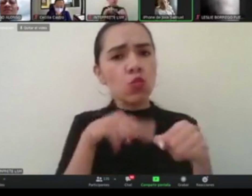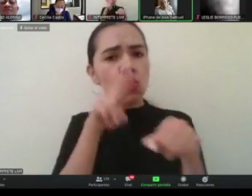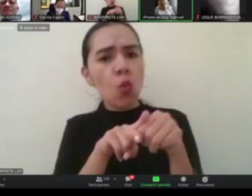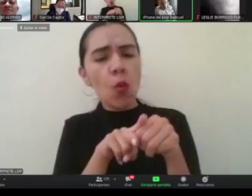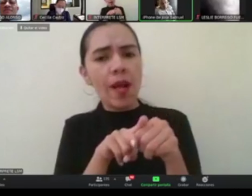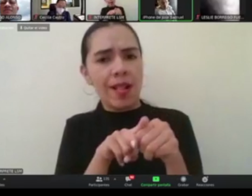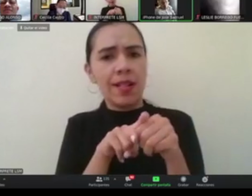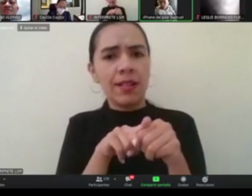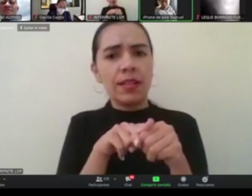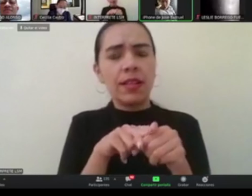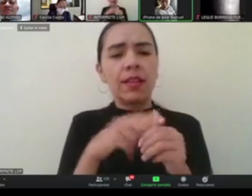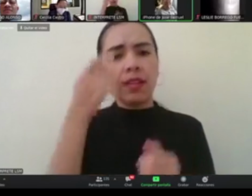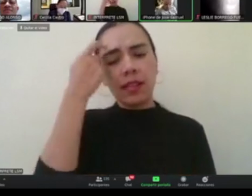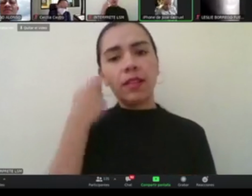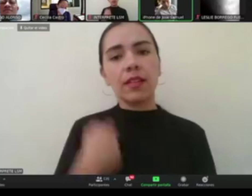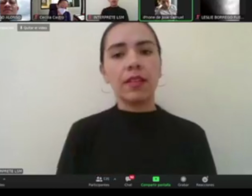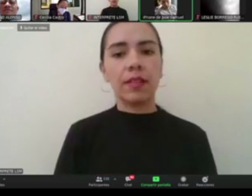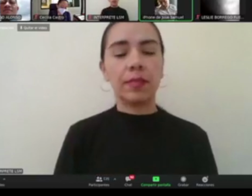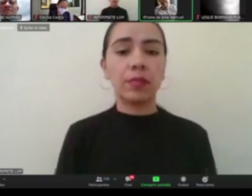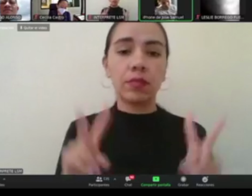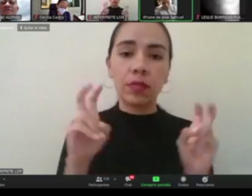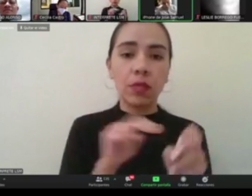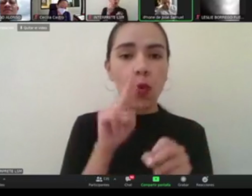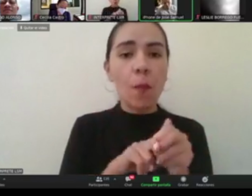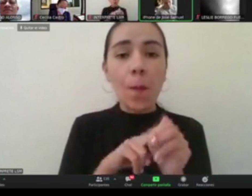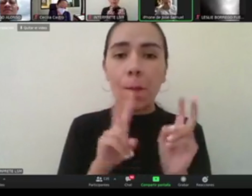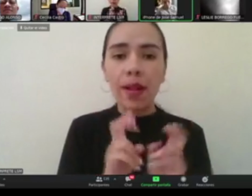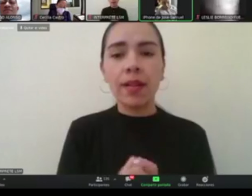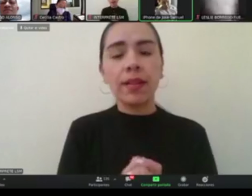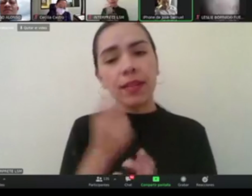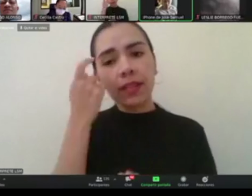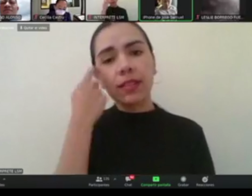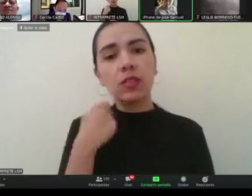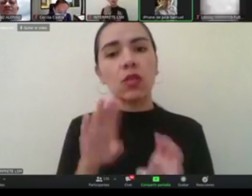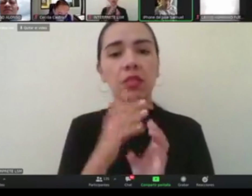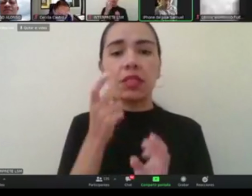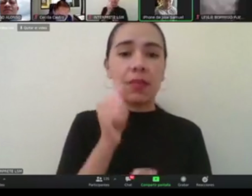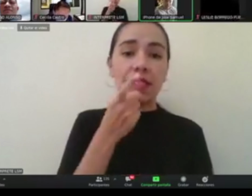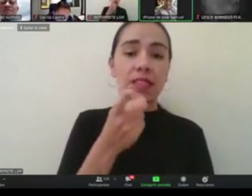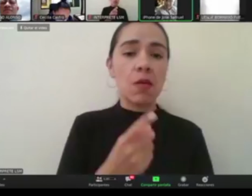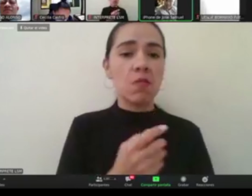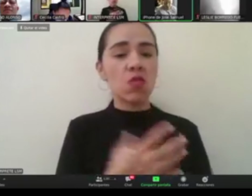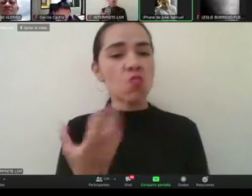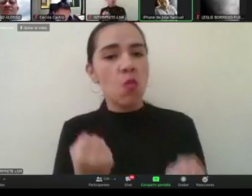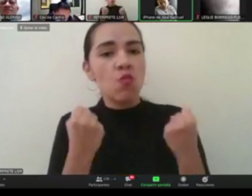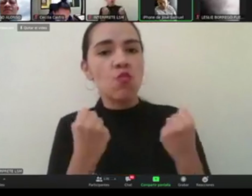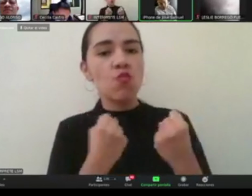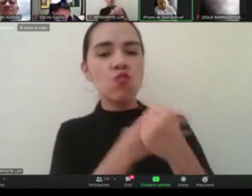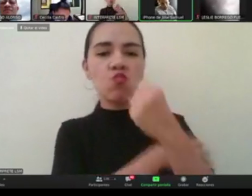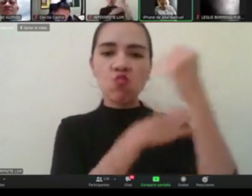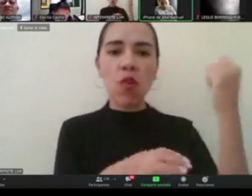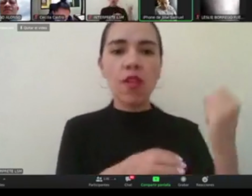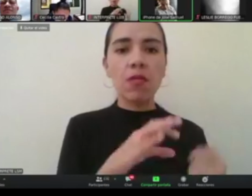un análisis un poco más Foucaultiano, ¿verdad? Puede ser como aquel discurso de poder que se instala. Y